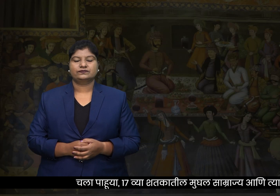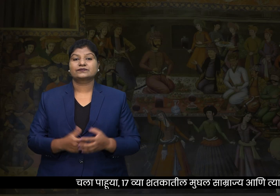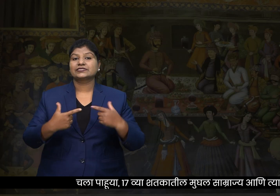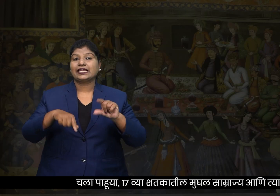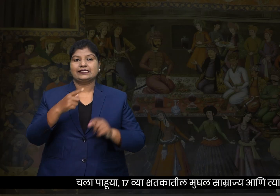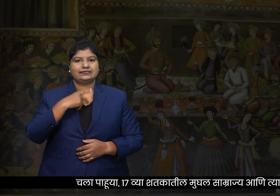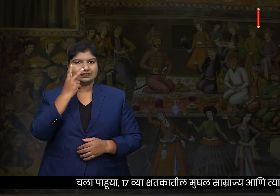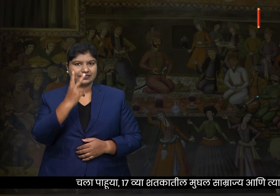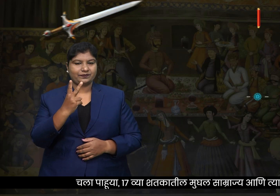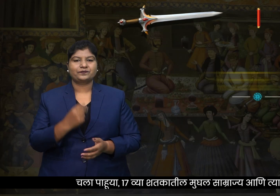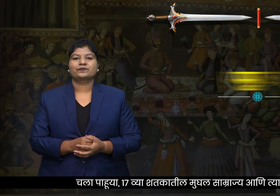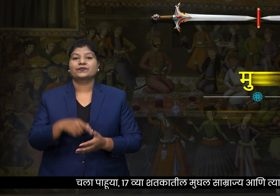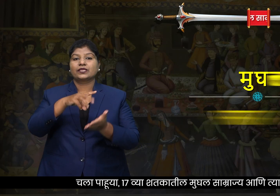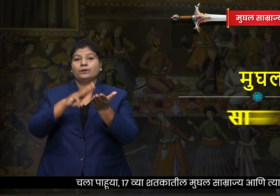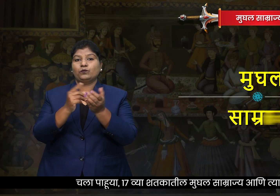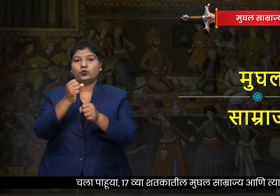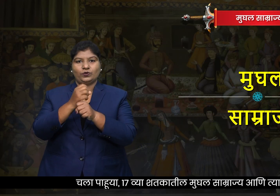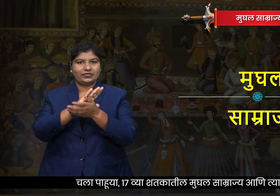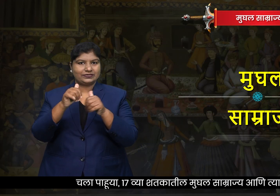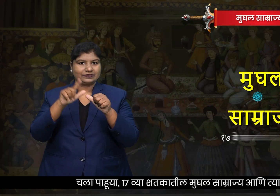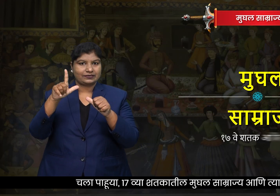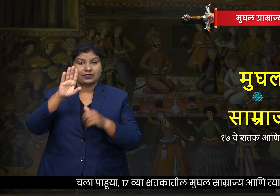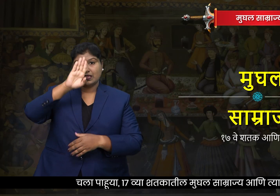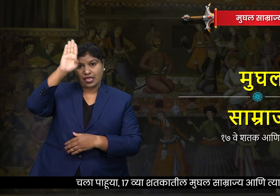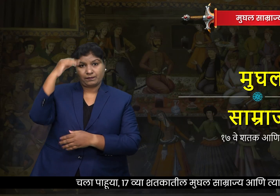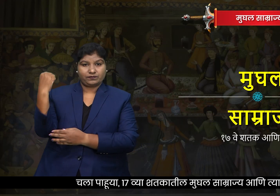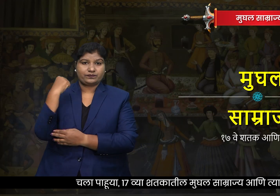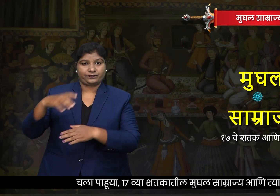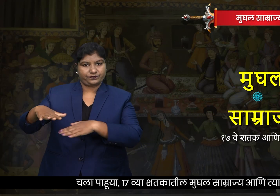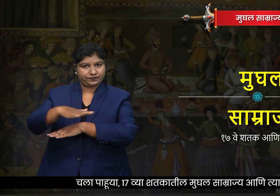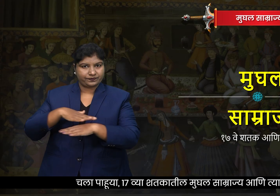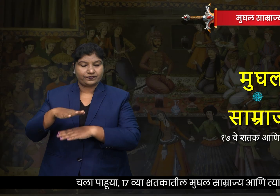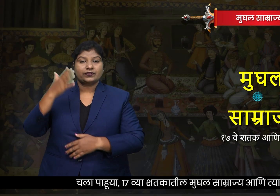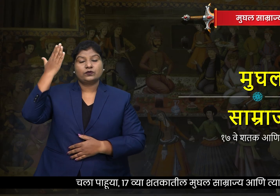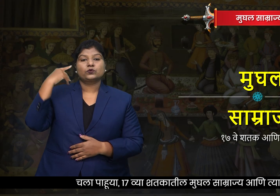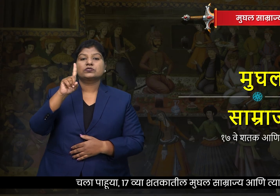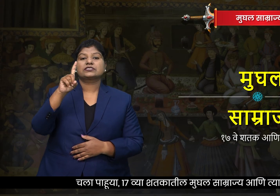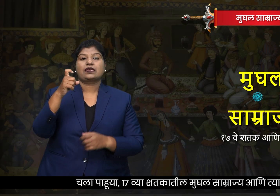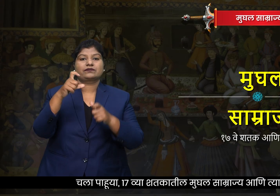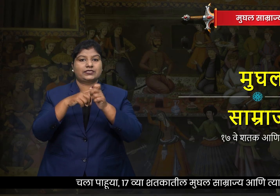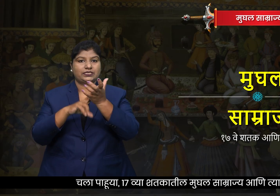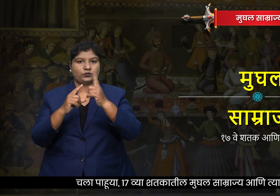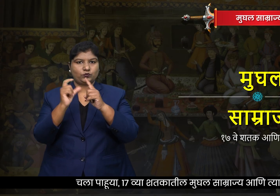चला पाहूया 17व्या शतकातील मुघल साम्राज्य आणि त्यानंतर. मुघल